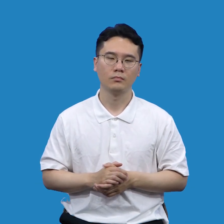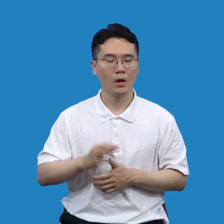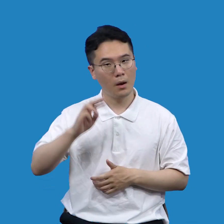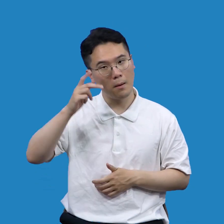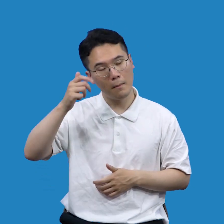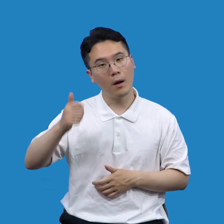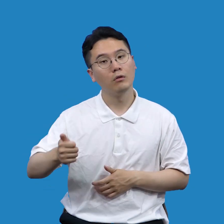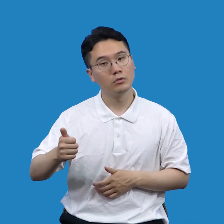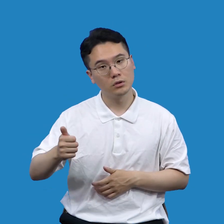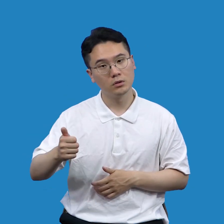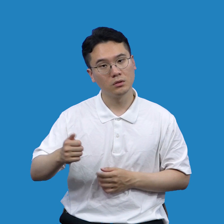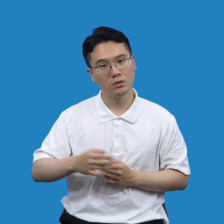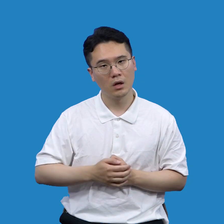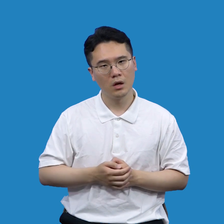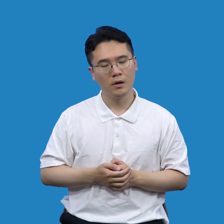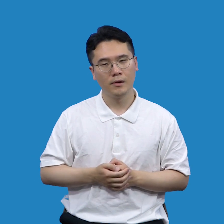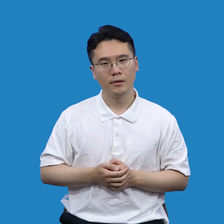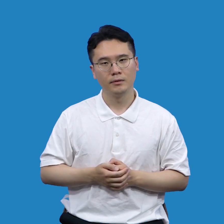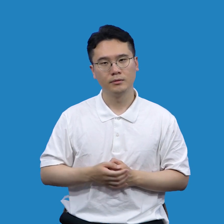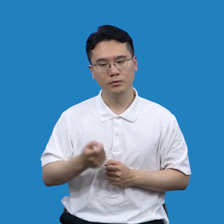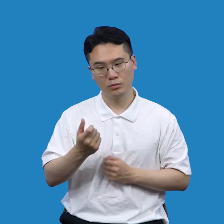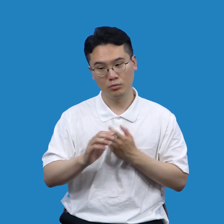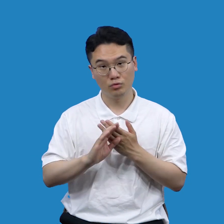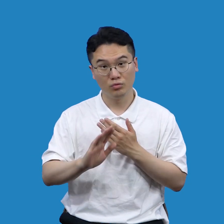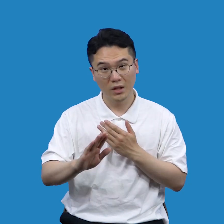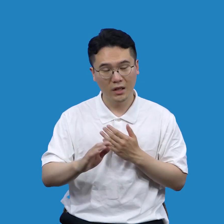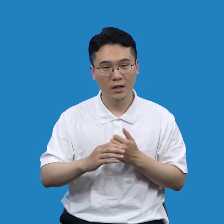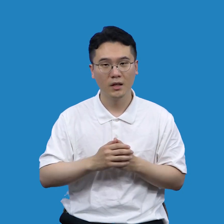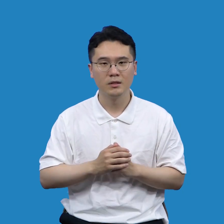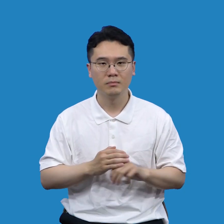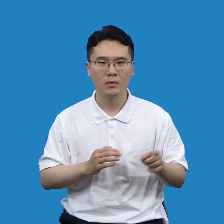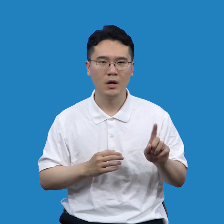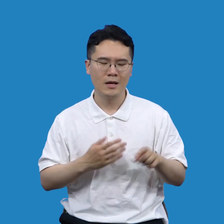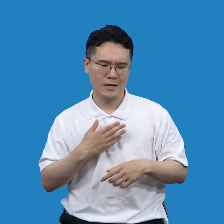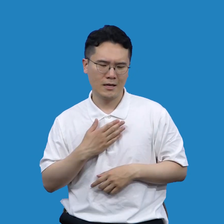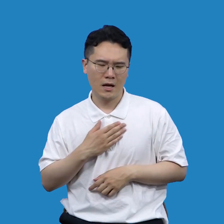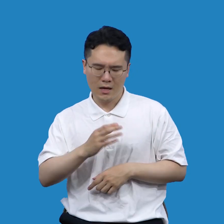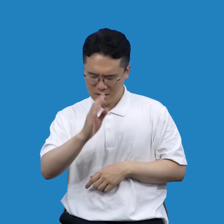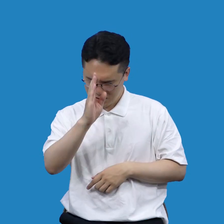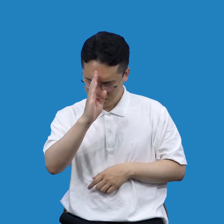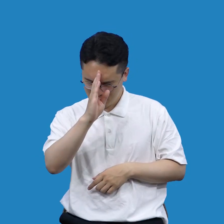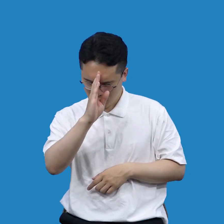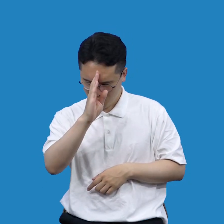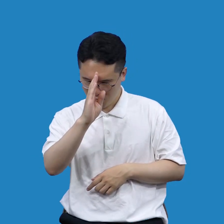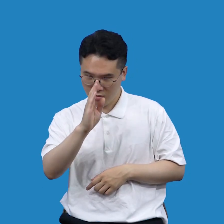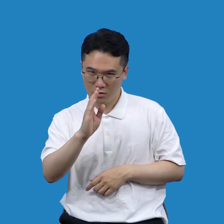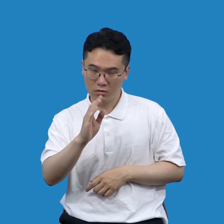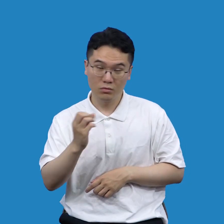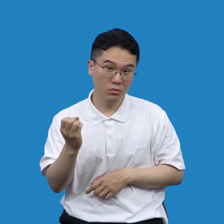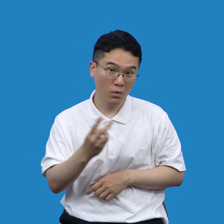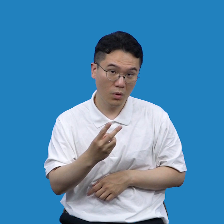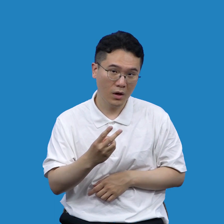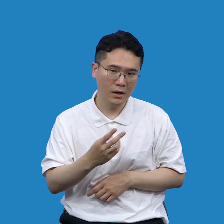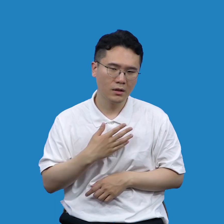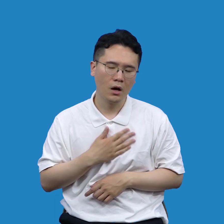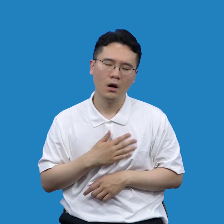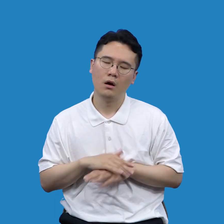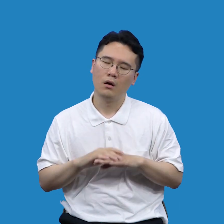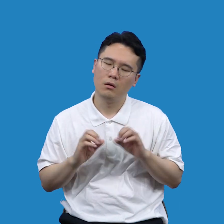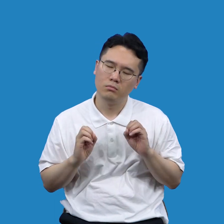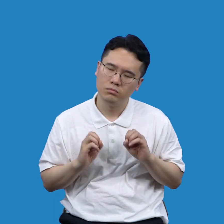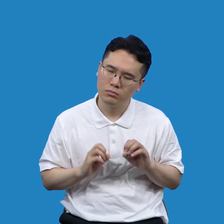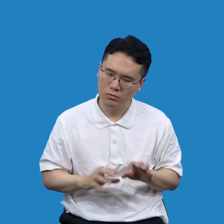바울은 조금 지나가서 심지어 자신의 질병조차도, 자신의